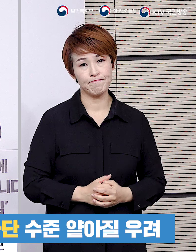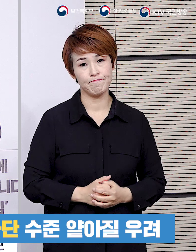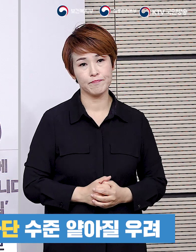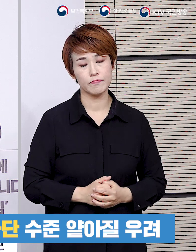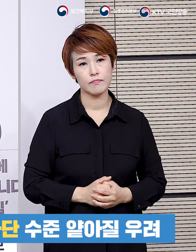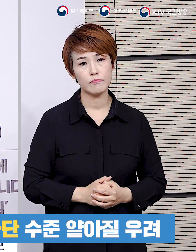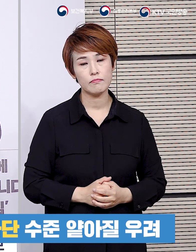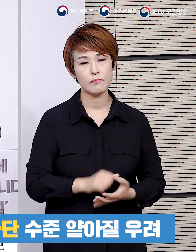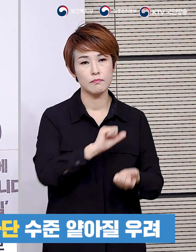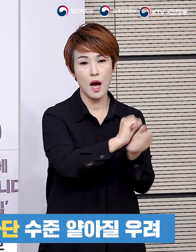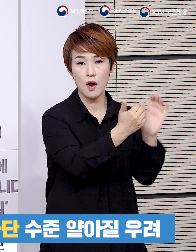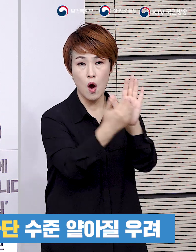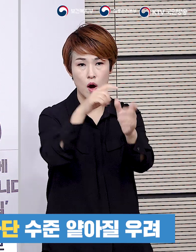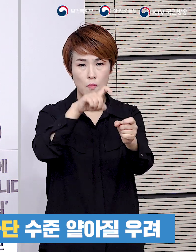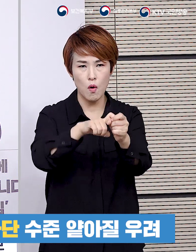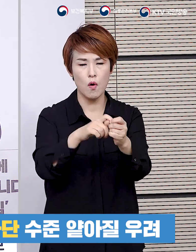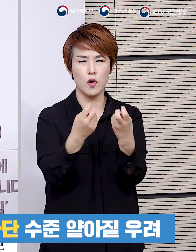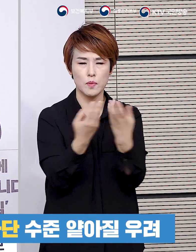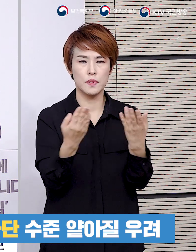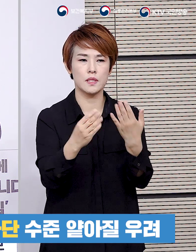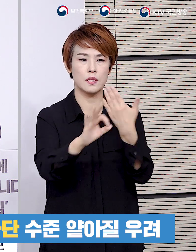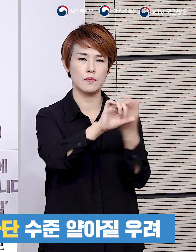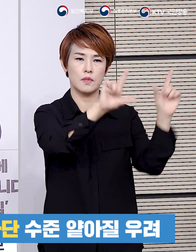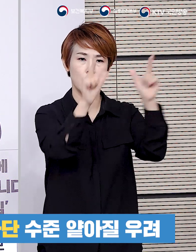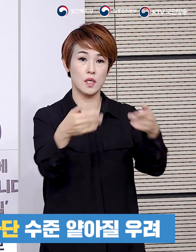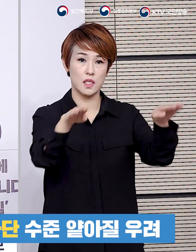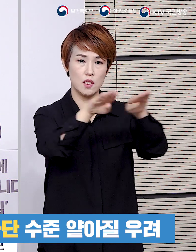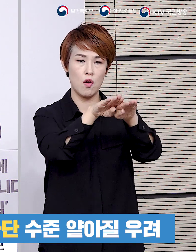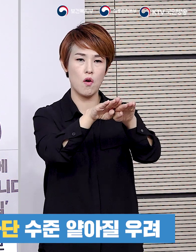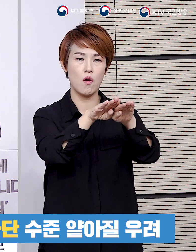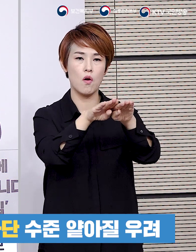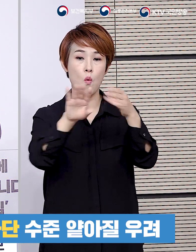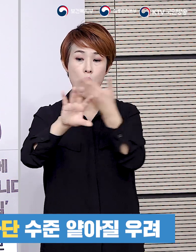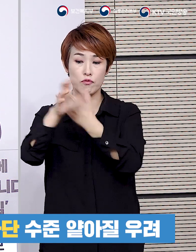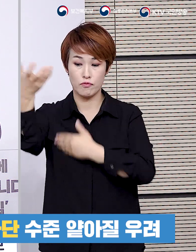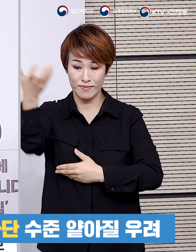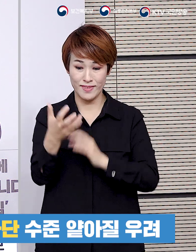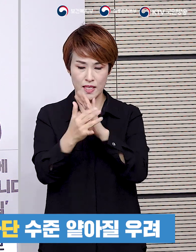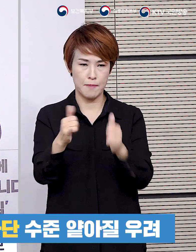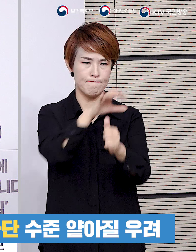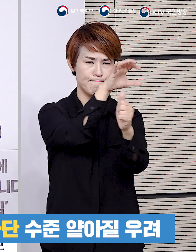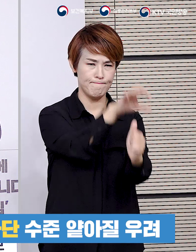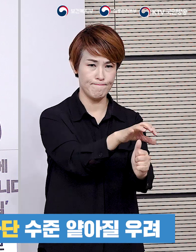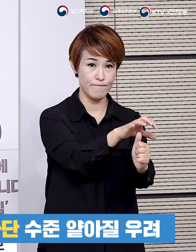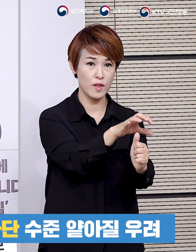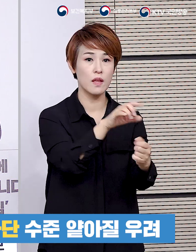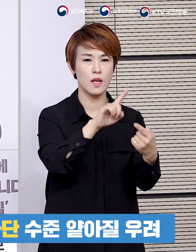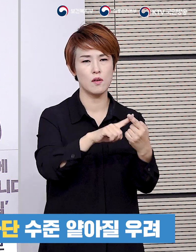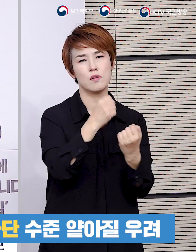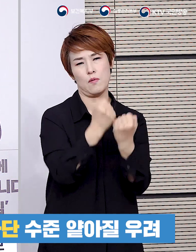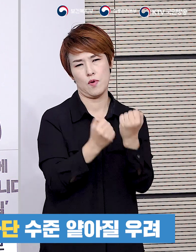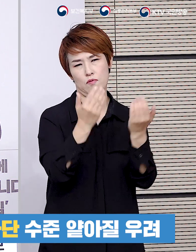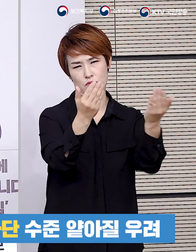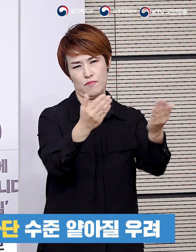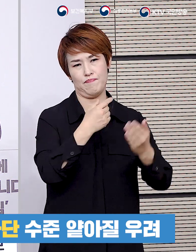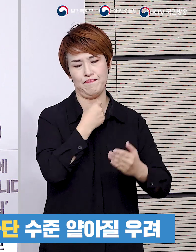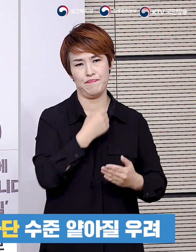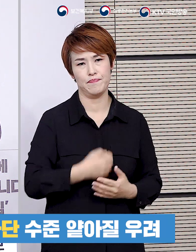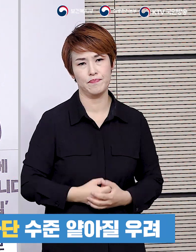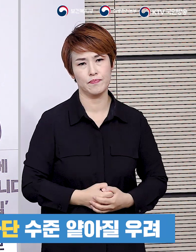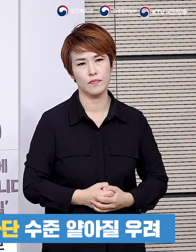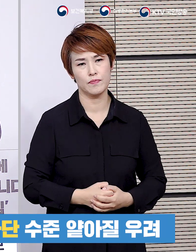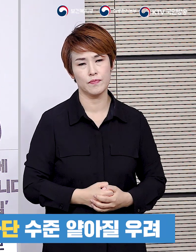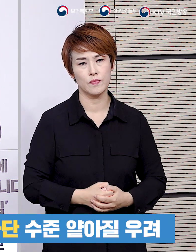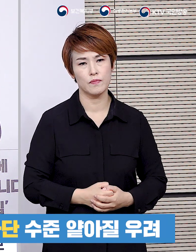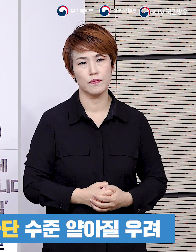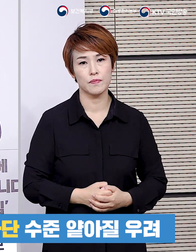부분들이 그 방역을 위해서 불가피한 조치라는 점을 이해해 주시기를 우선 설득하고 설명하기 위한 노력을 기울이겠습니다.